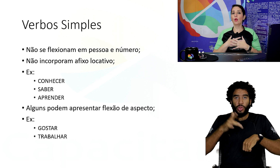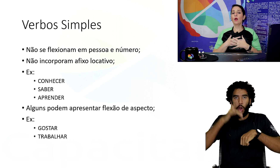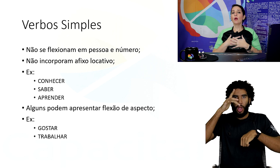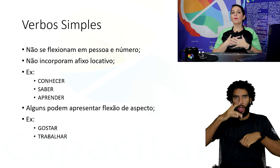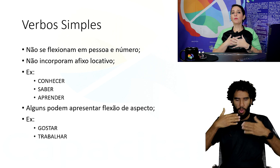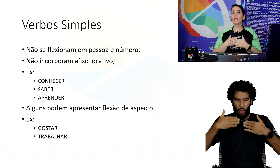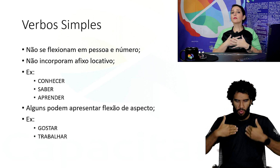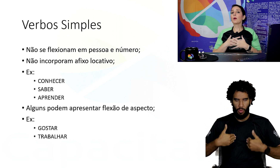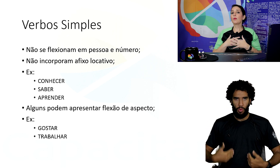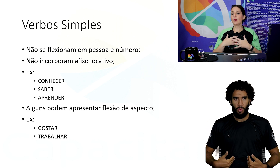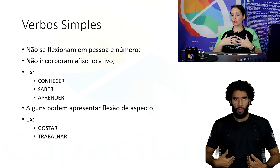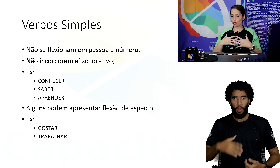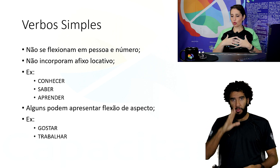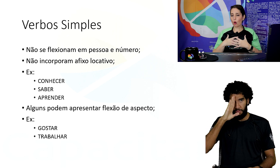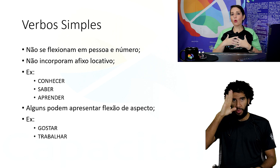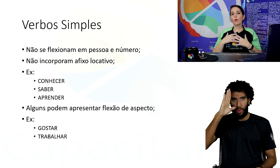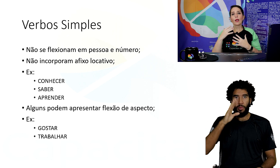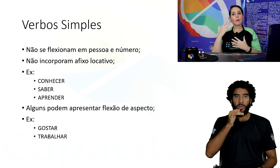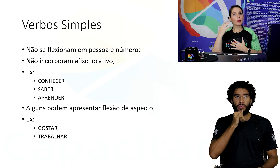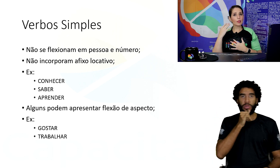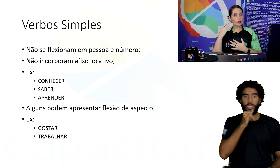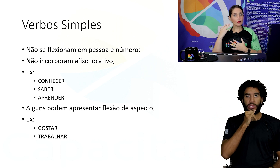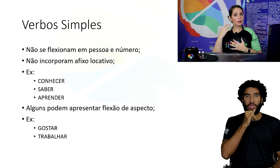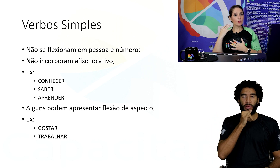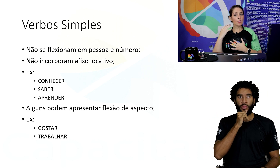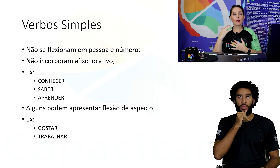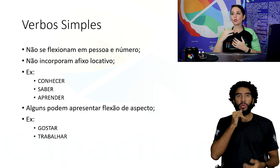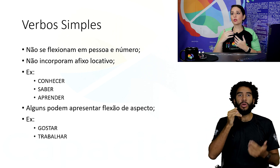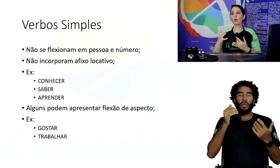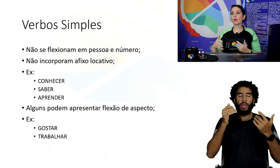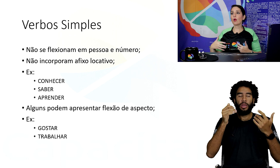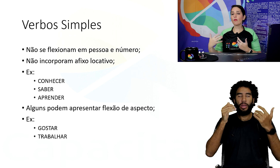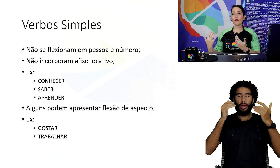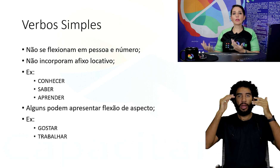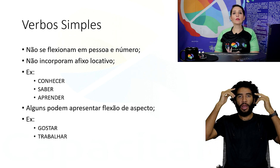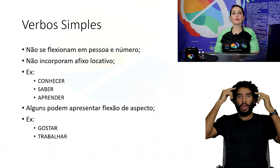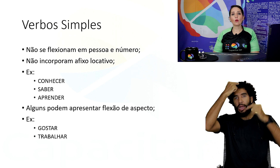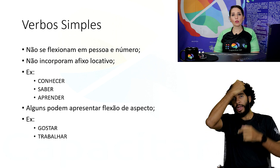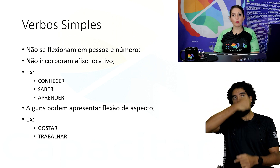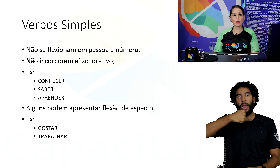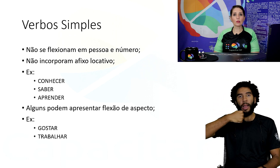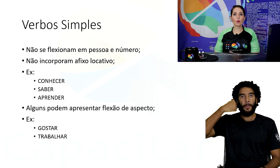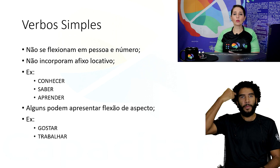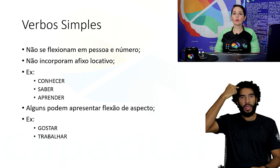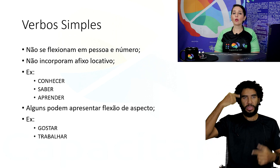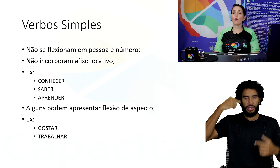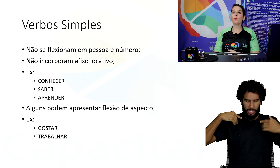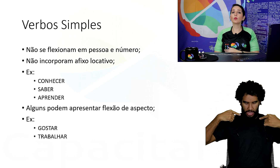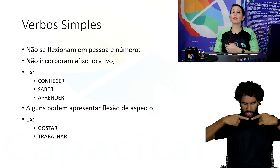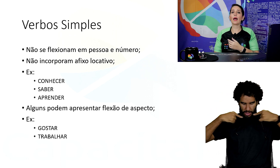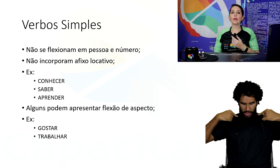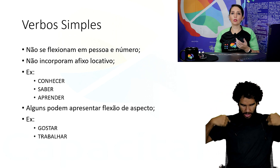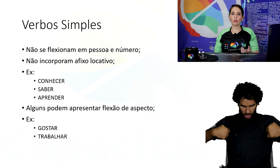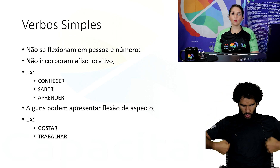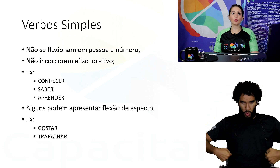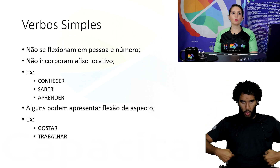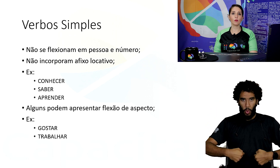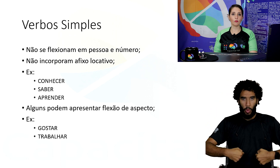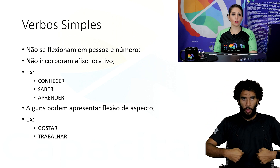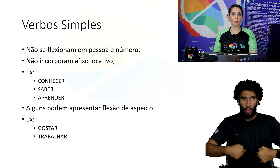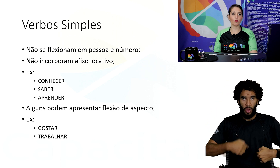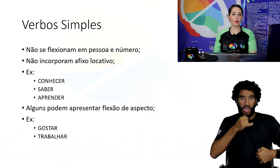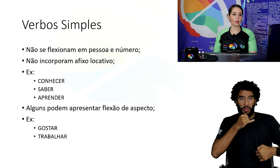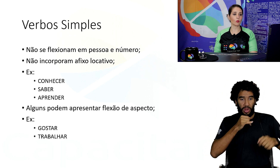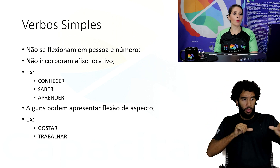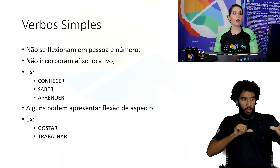corpo, principalmente tronco e cabeça, e que a gente não tem como fazer isso na outra pessoa, não tem como mudar esse tipo